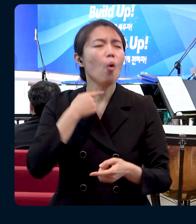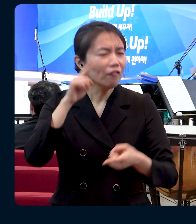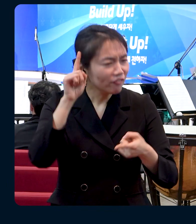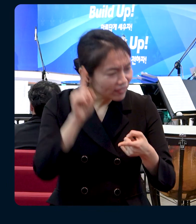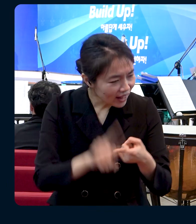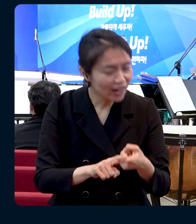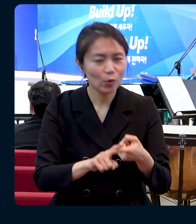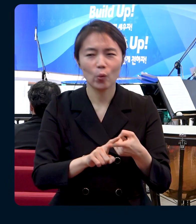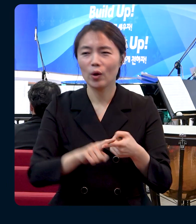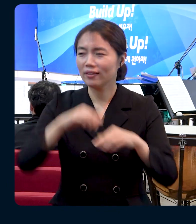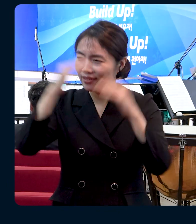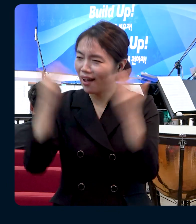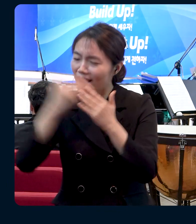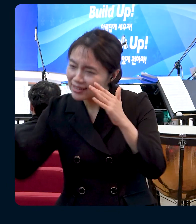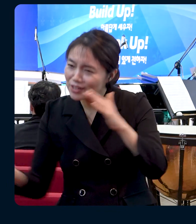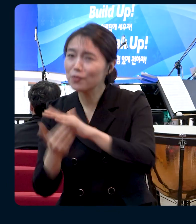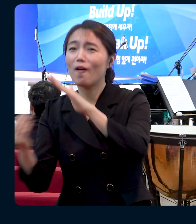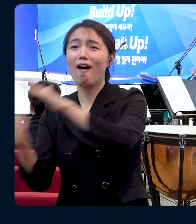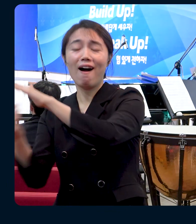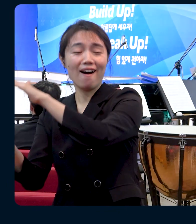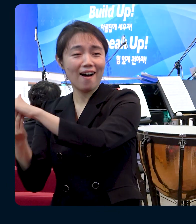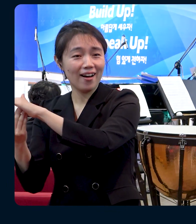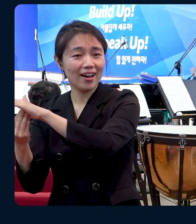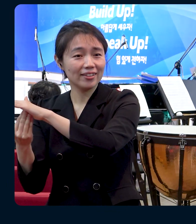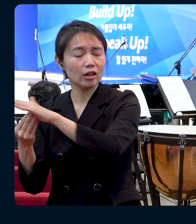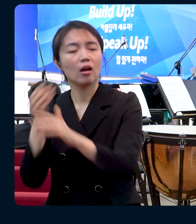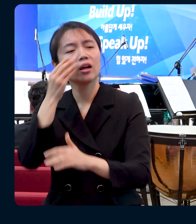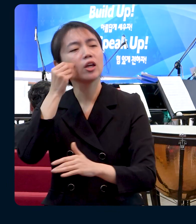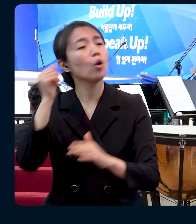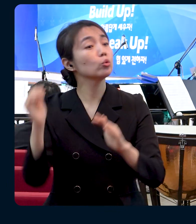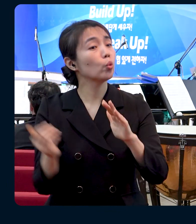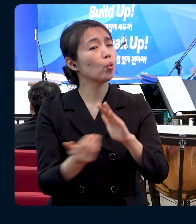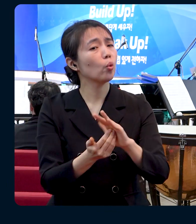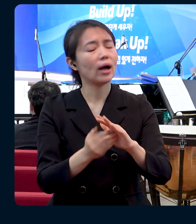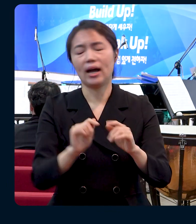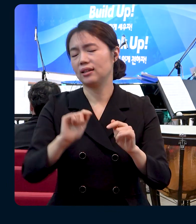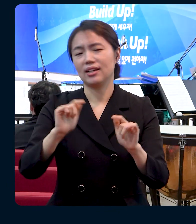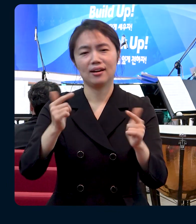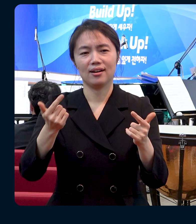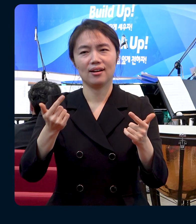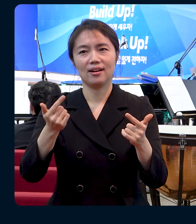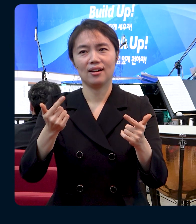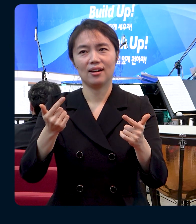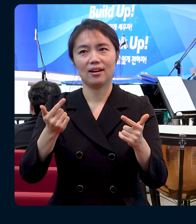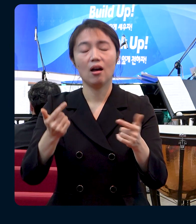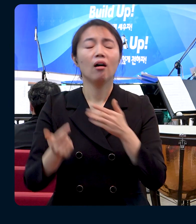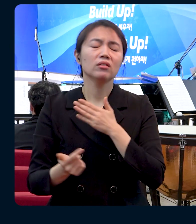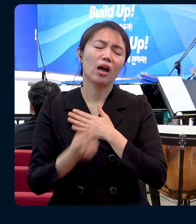잘 되는 건 뭐죠? 내가 원하는 대로 무조건 되는 거. 아니에요. 그거 아니에요. 정말 때로